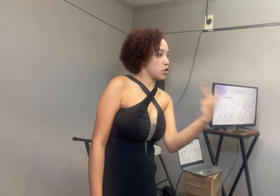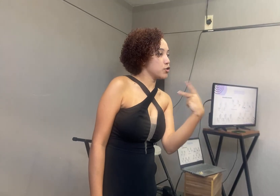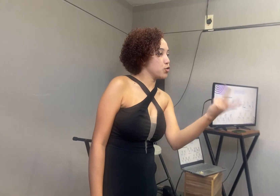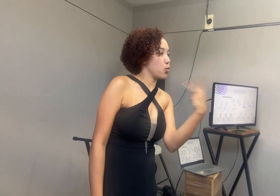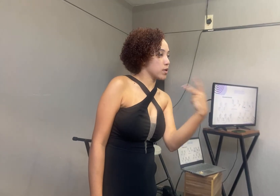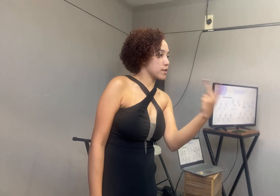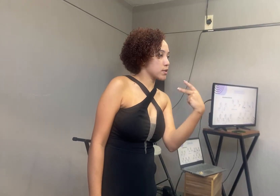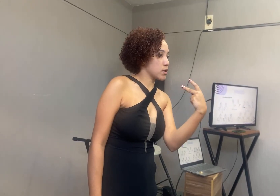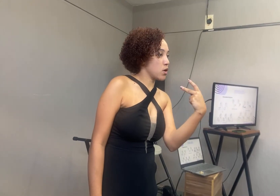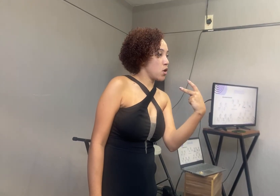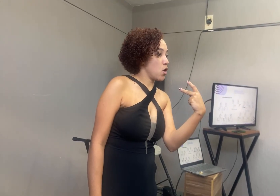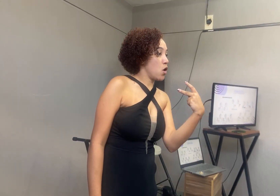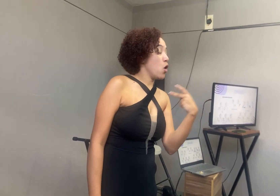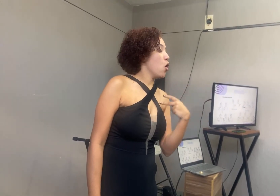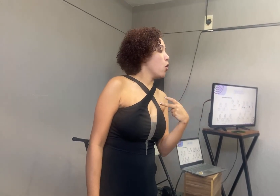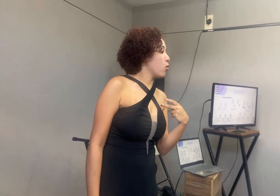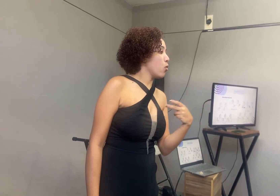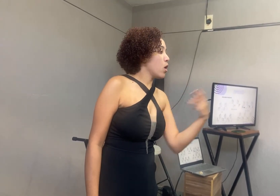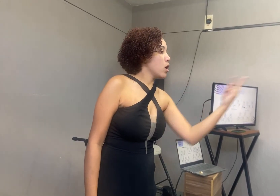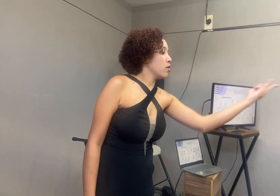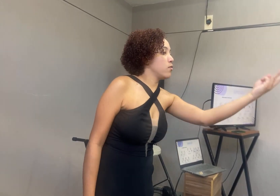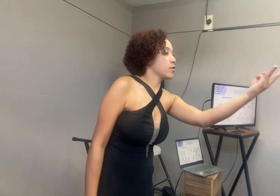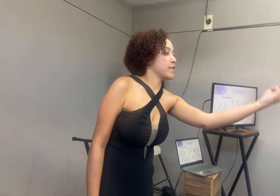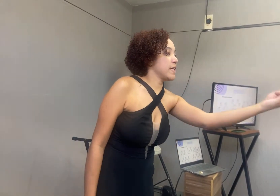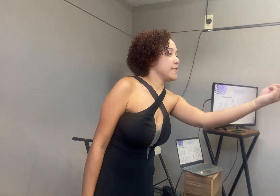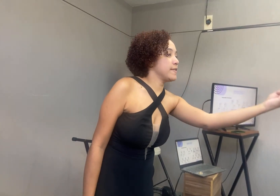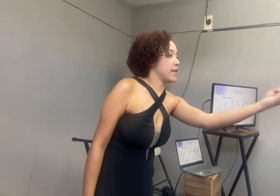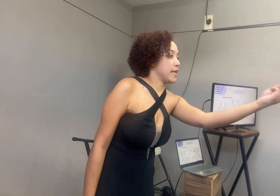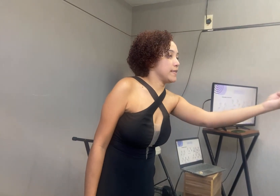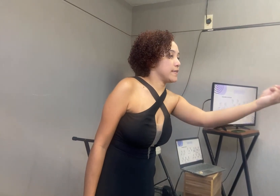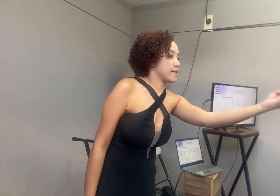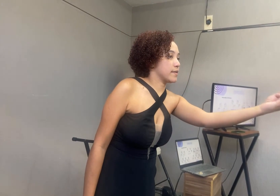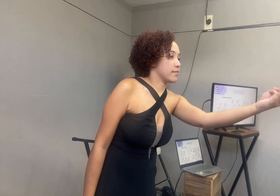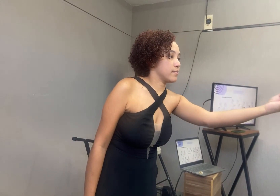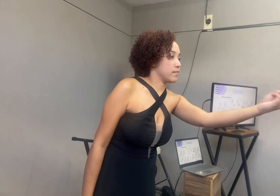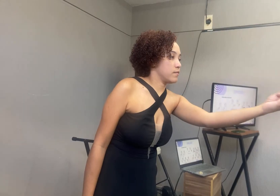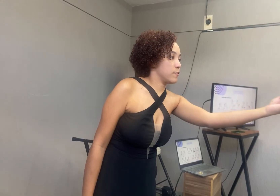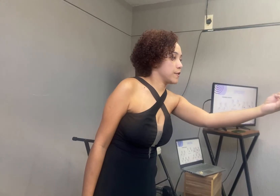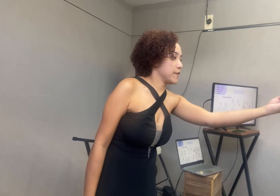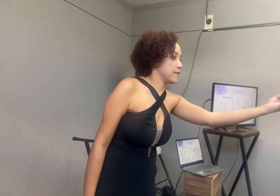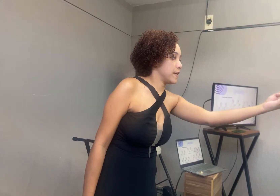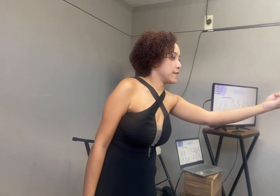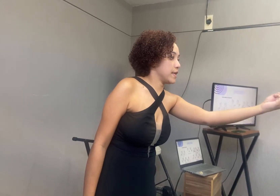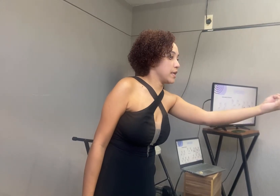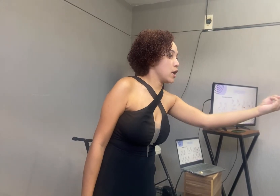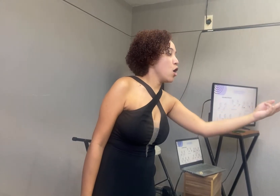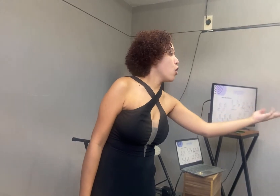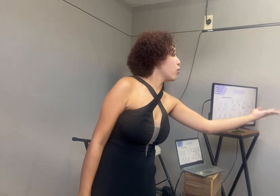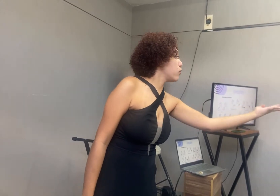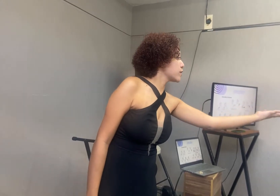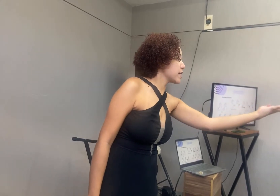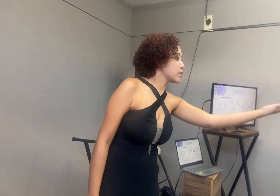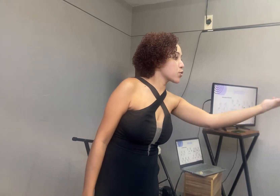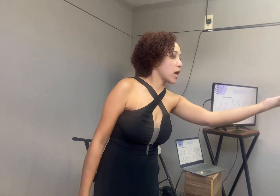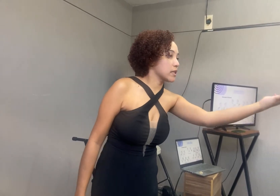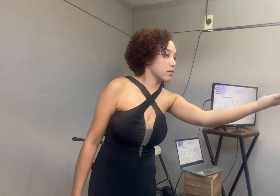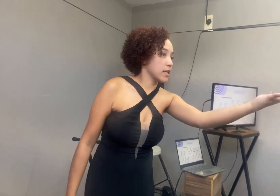nós 2. Ou vocês 3. Vocês 3 aí. Ou vocês 4 aqui